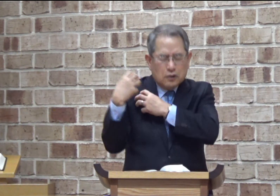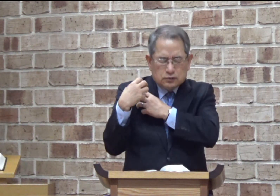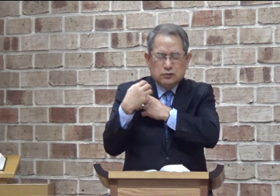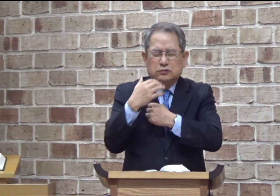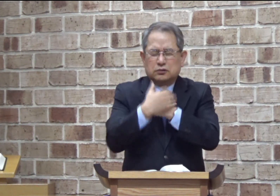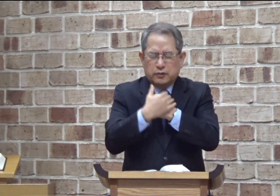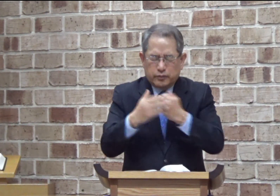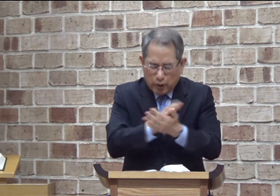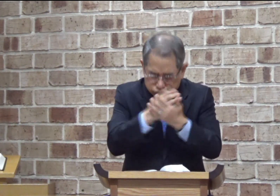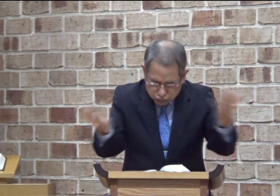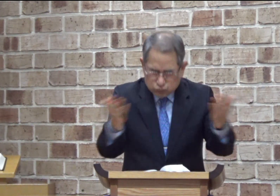구원하는